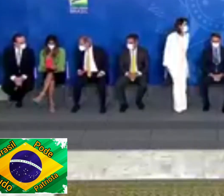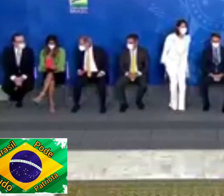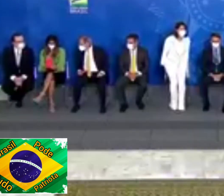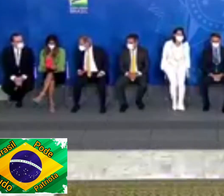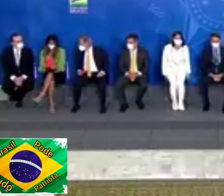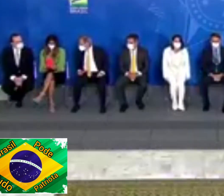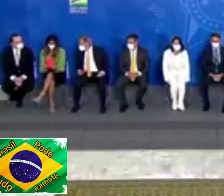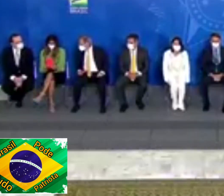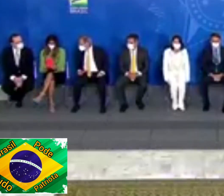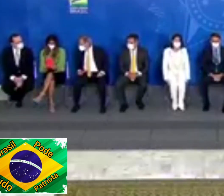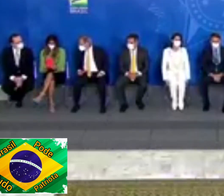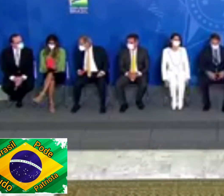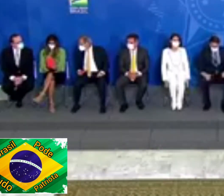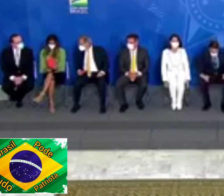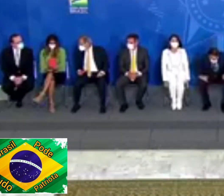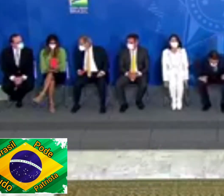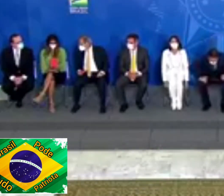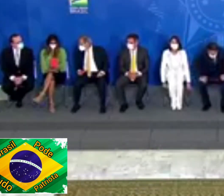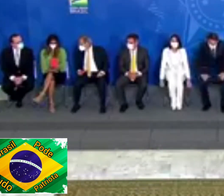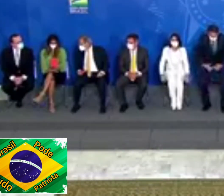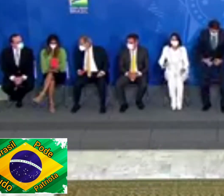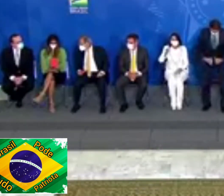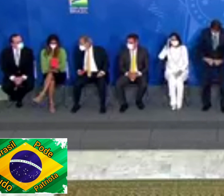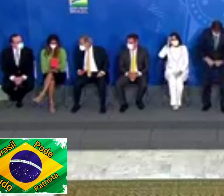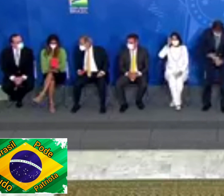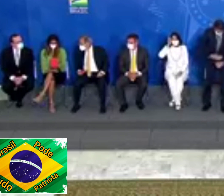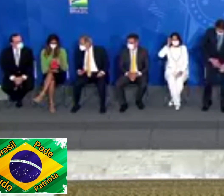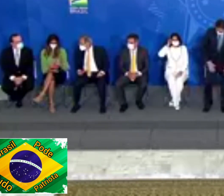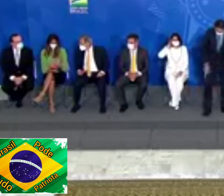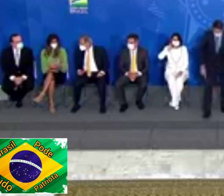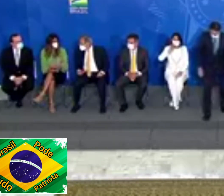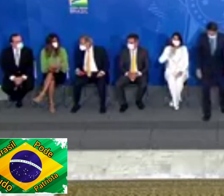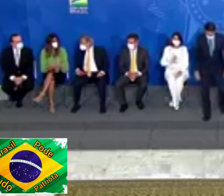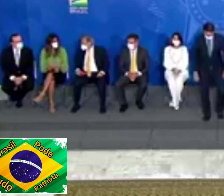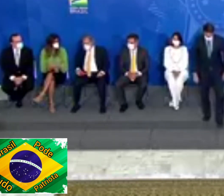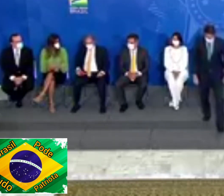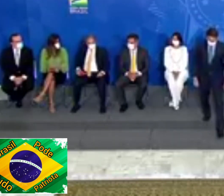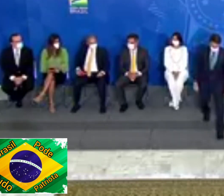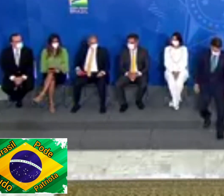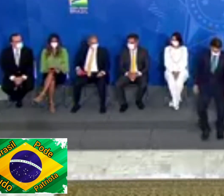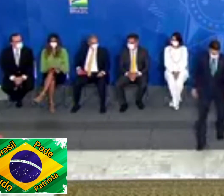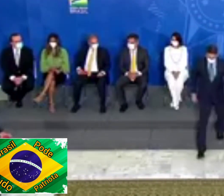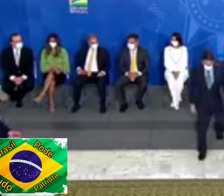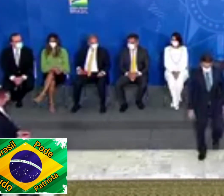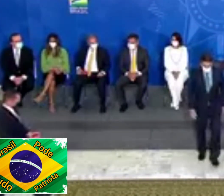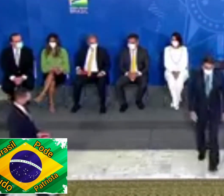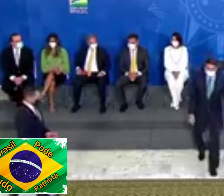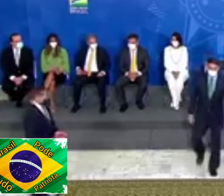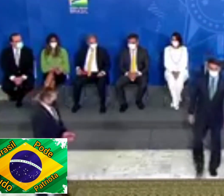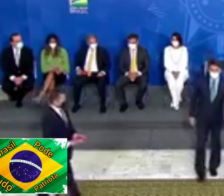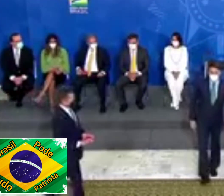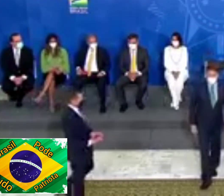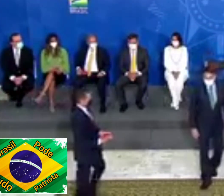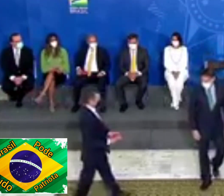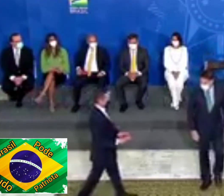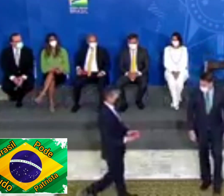Convidamos o presidente da República, Jair Bolsonaro, a agraciar as seguintes autoridades: